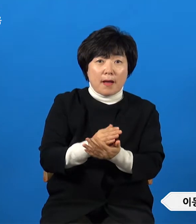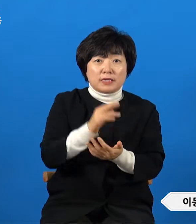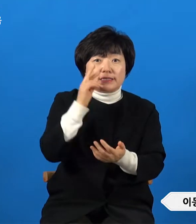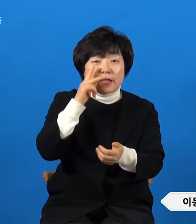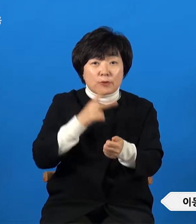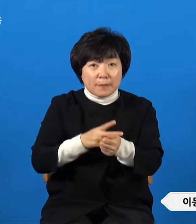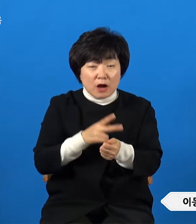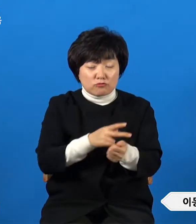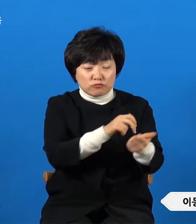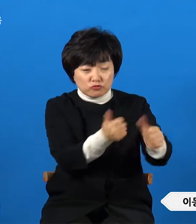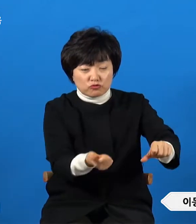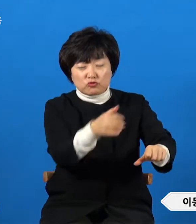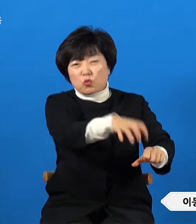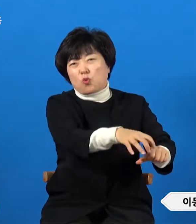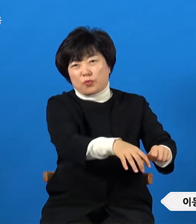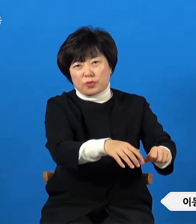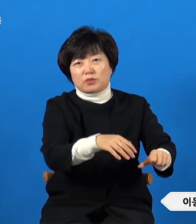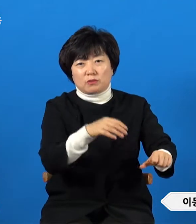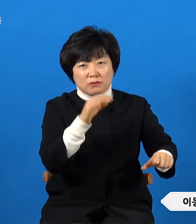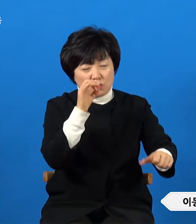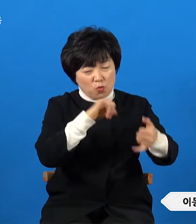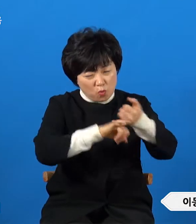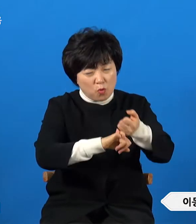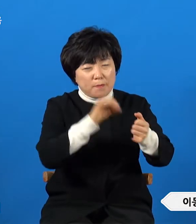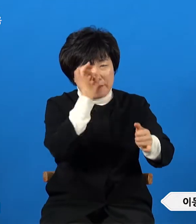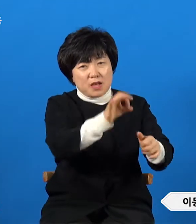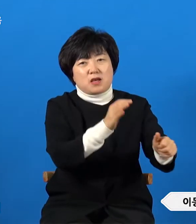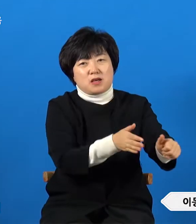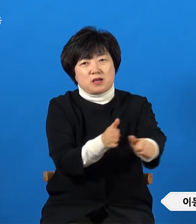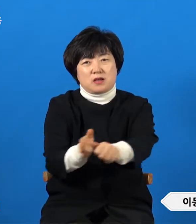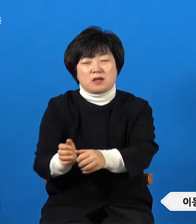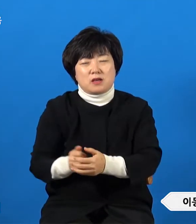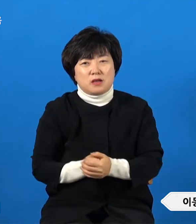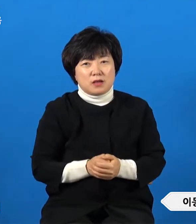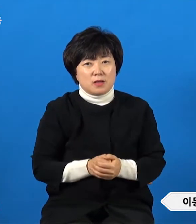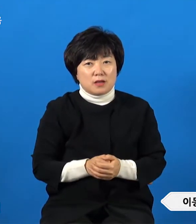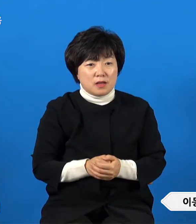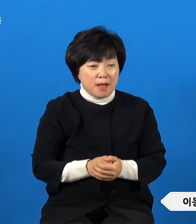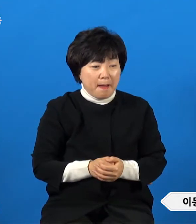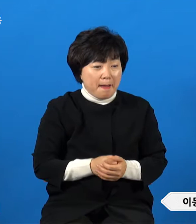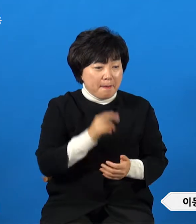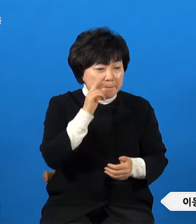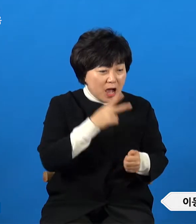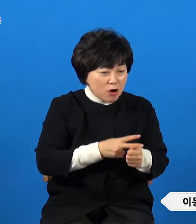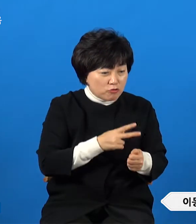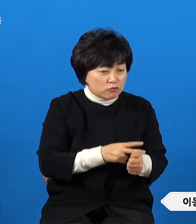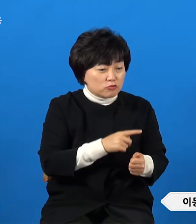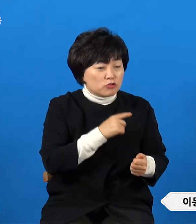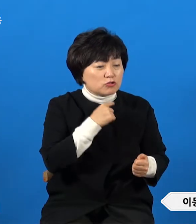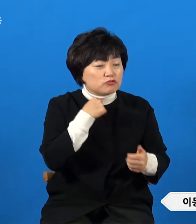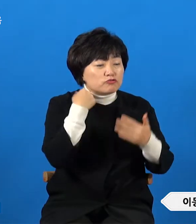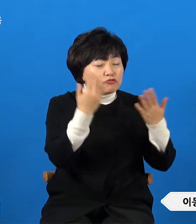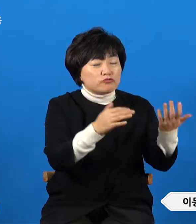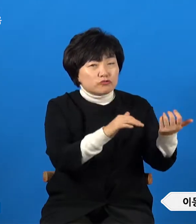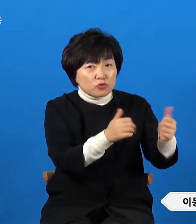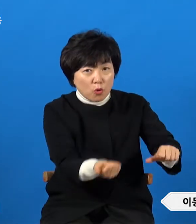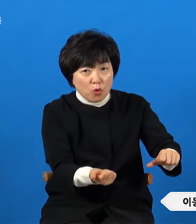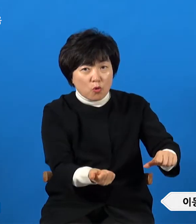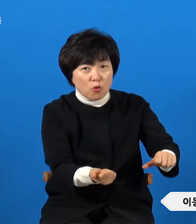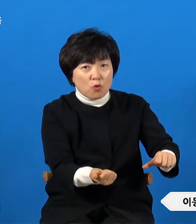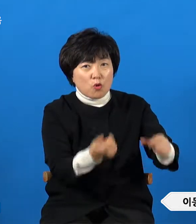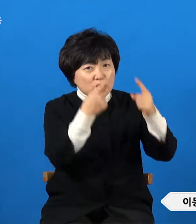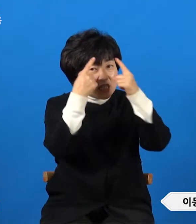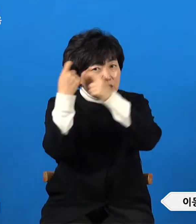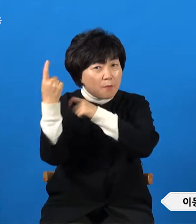되지 않아요. 바울 순교 기념교회. 그런데 처음부터 이 장소가 바울